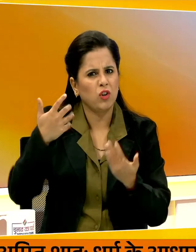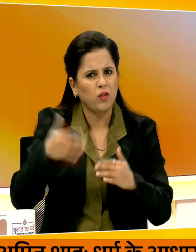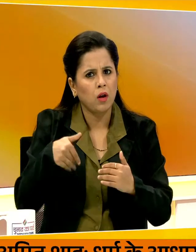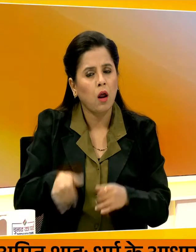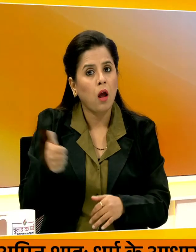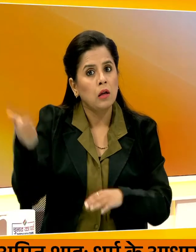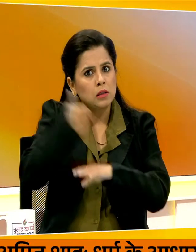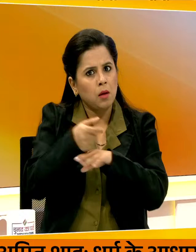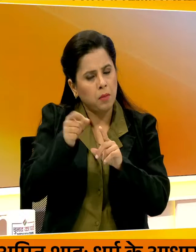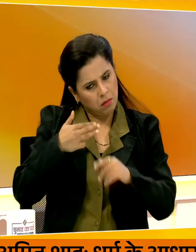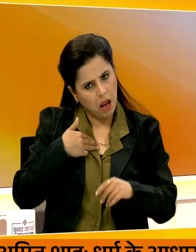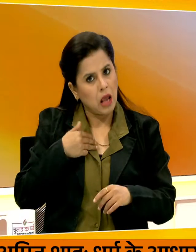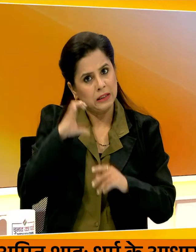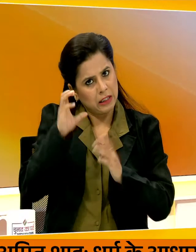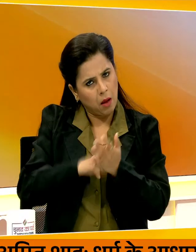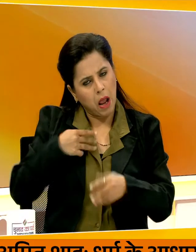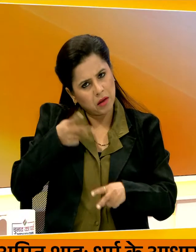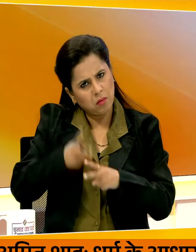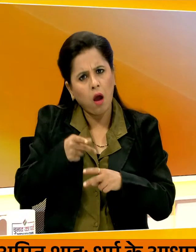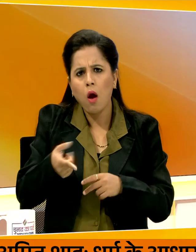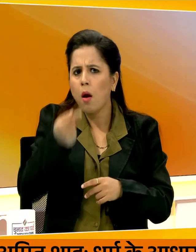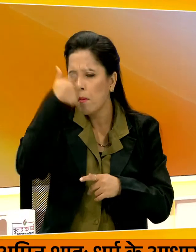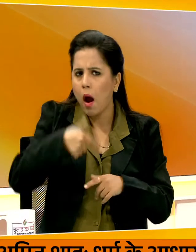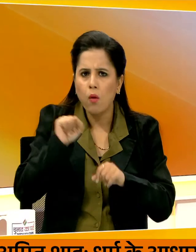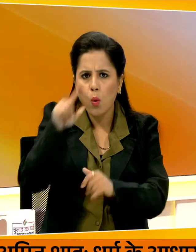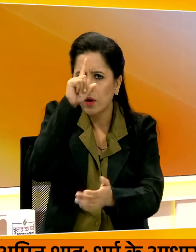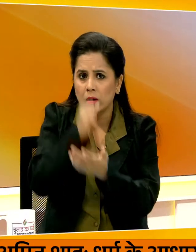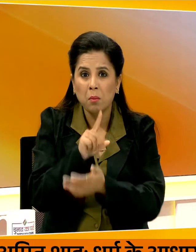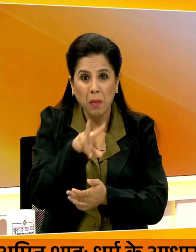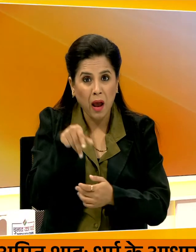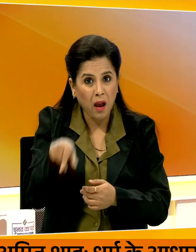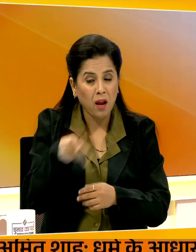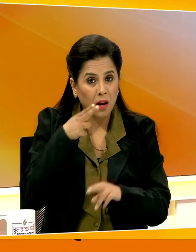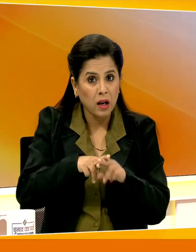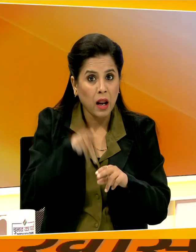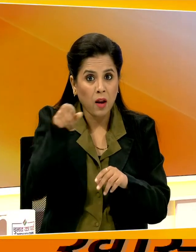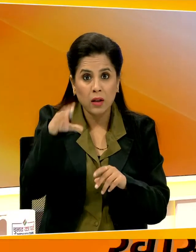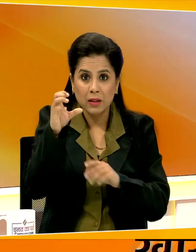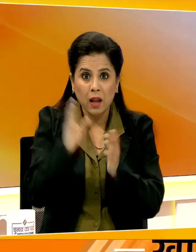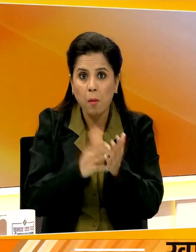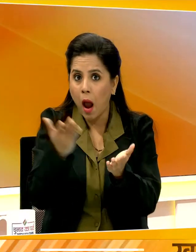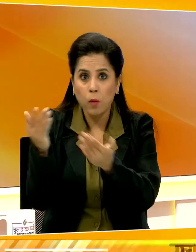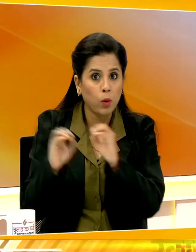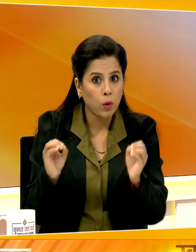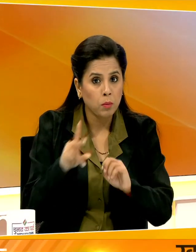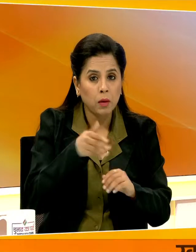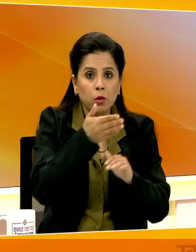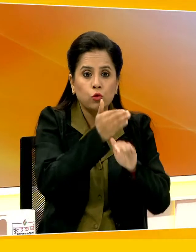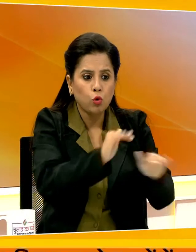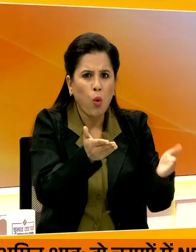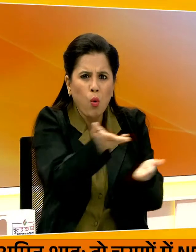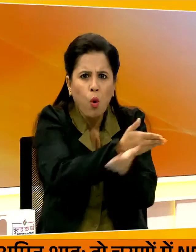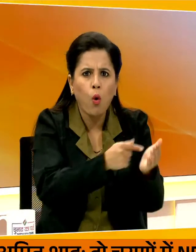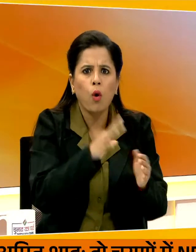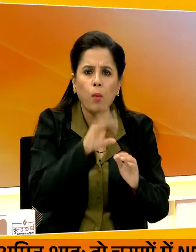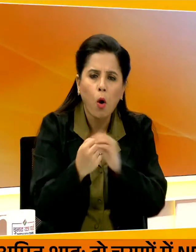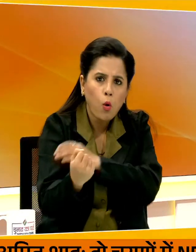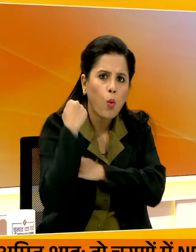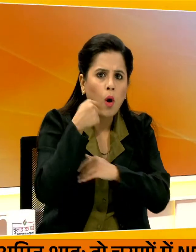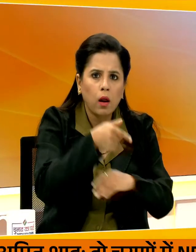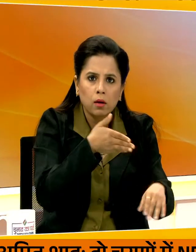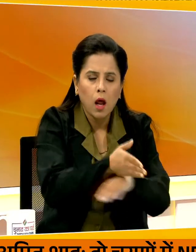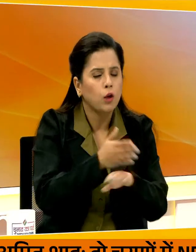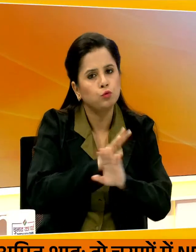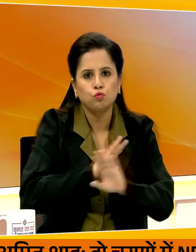बने रहने का निर्णय उनका निजी निर्णय है, लेकिन इसका मतलब यह नहीं कि अगर मुख्यमंत्री उपलब्ध नहीं है तो छोटे बच्चों के मौलिक अधिकारों का हनन